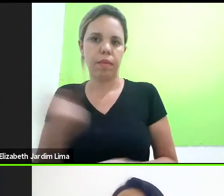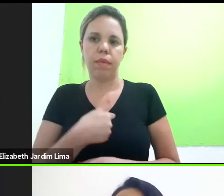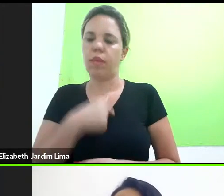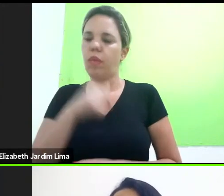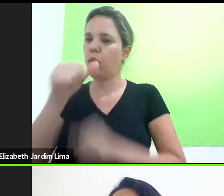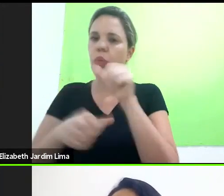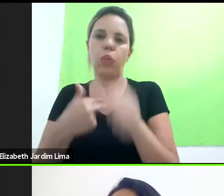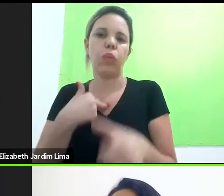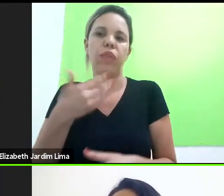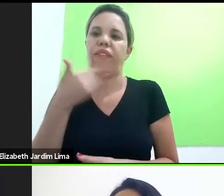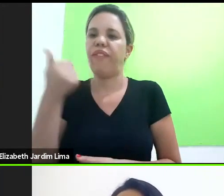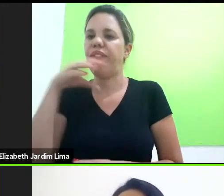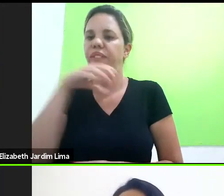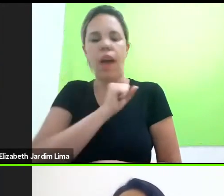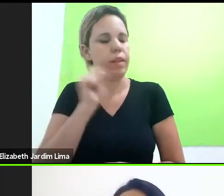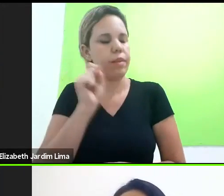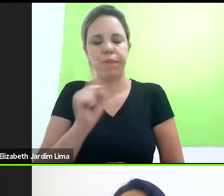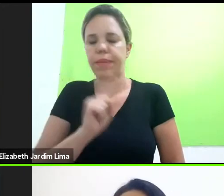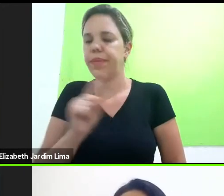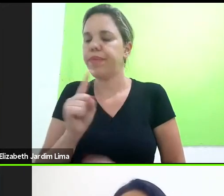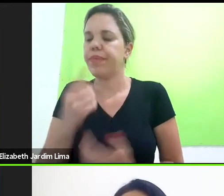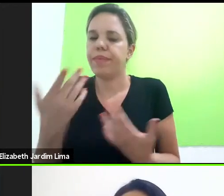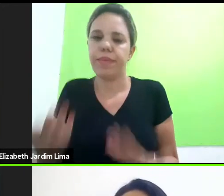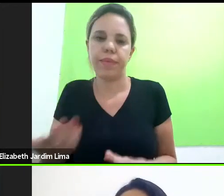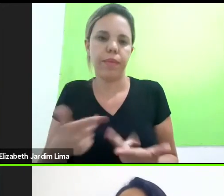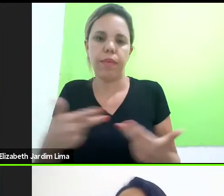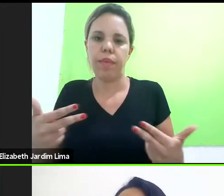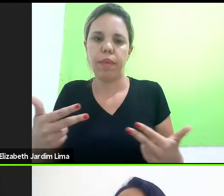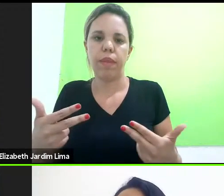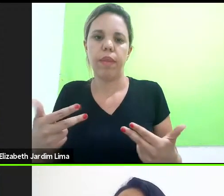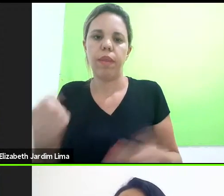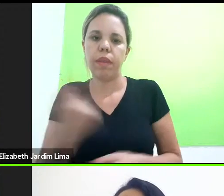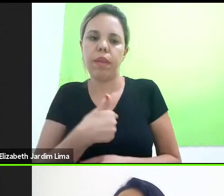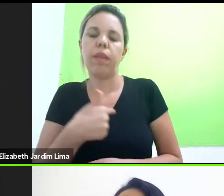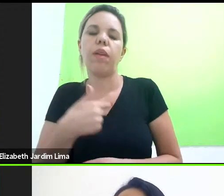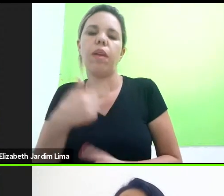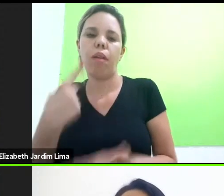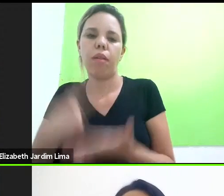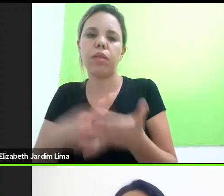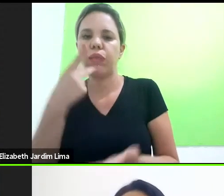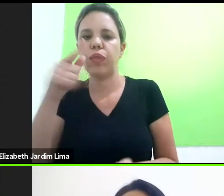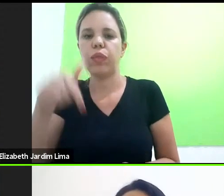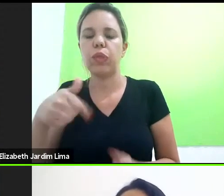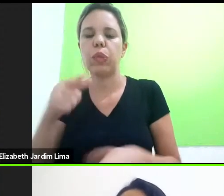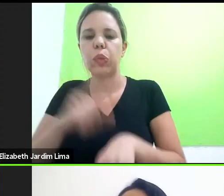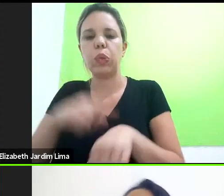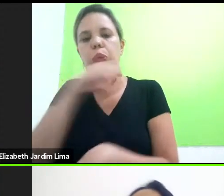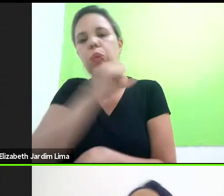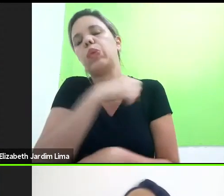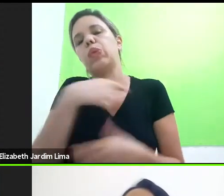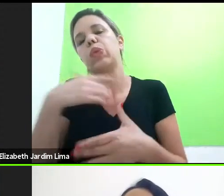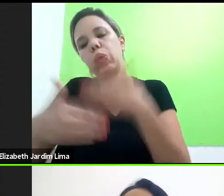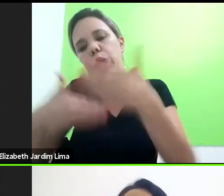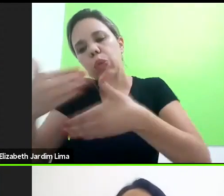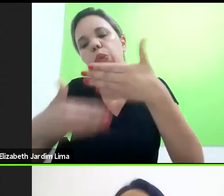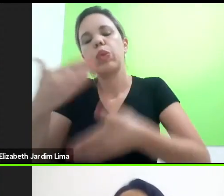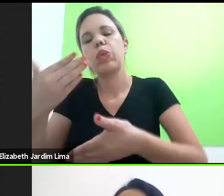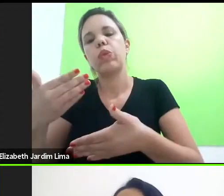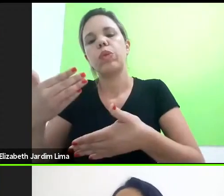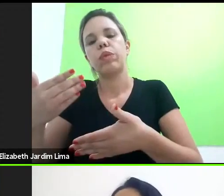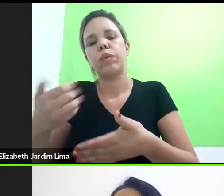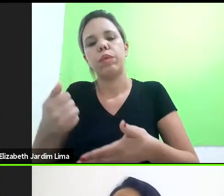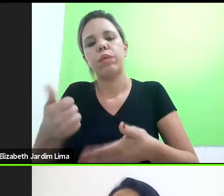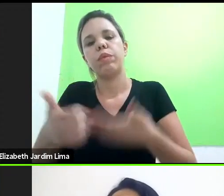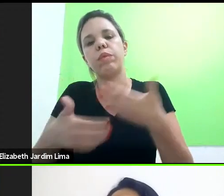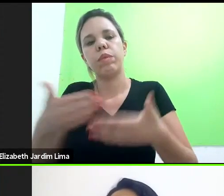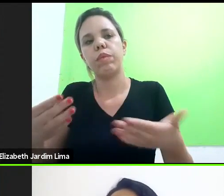desconstrói da noite para o dia, né? É algo, né, que a gente rompe com isso de uma hora para outra, é todo um processo gradual. A gente